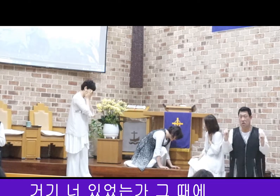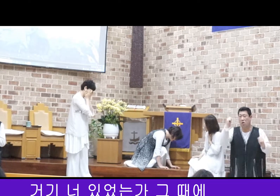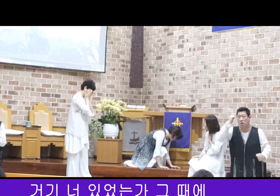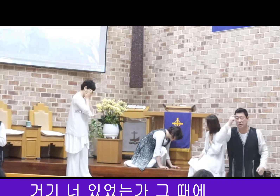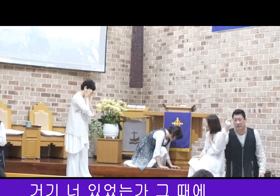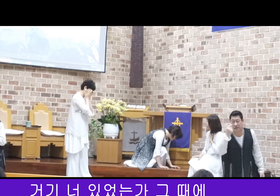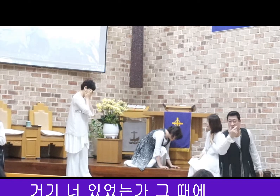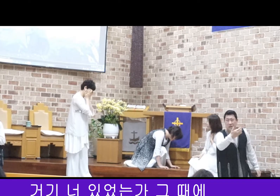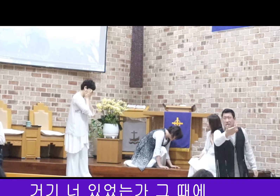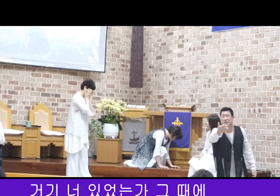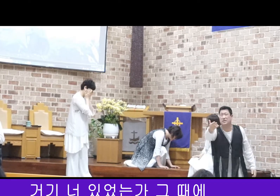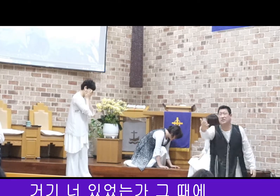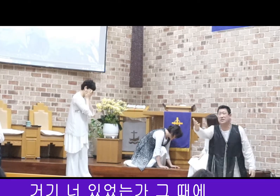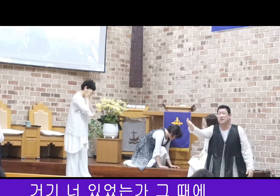있었는가